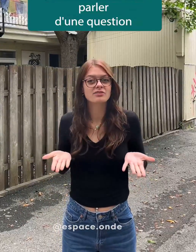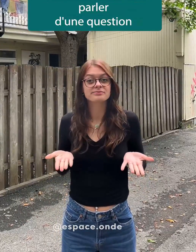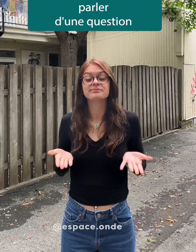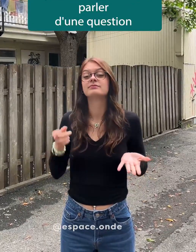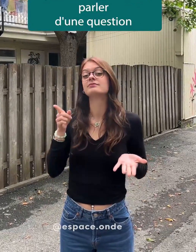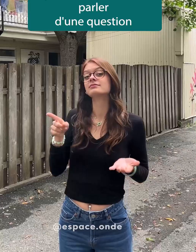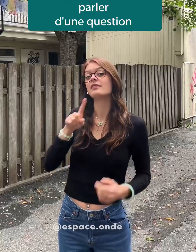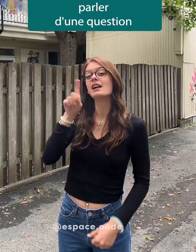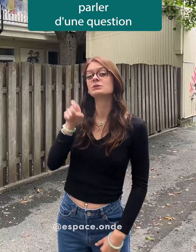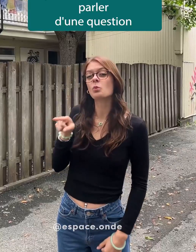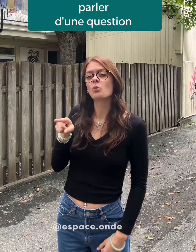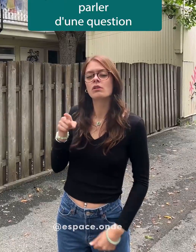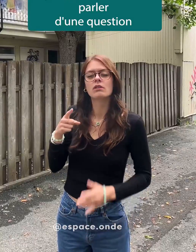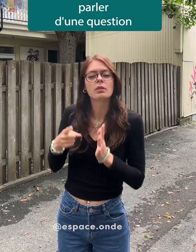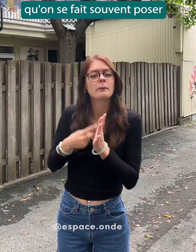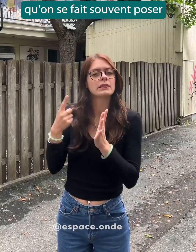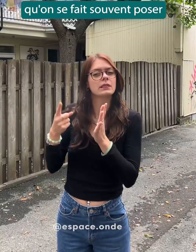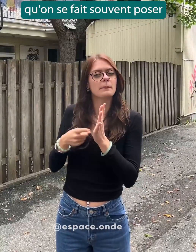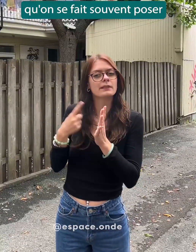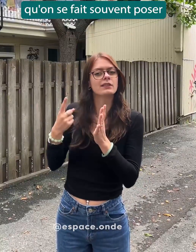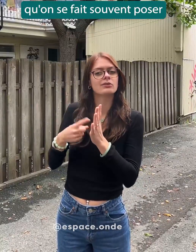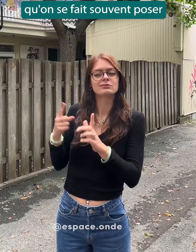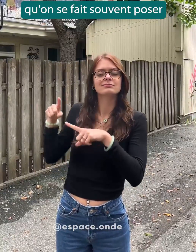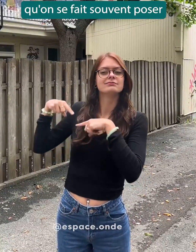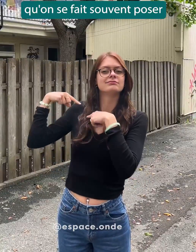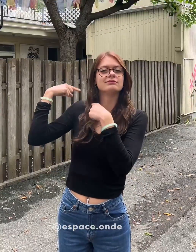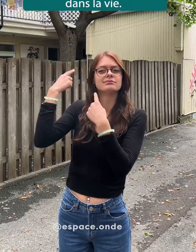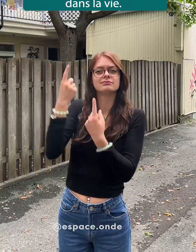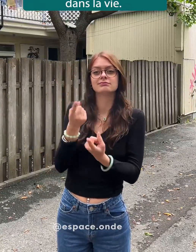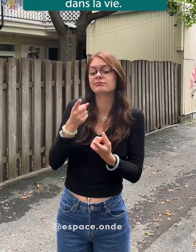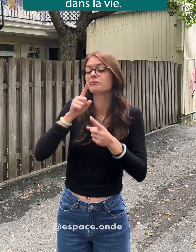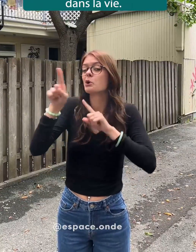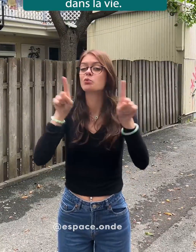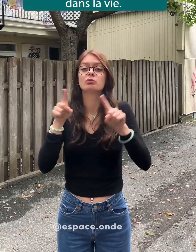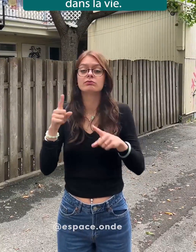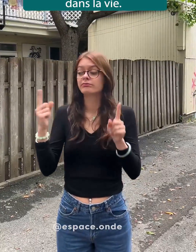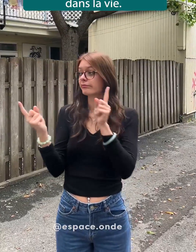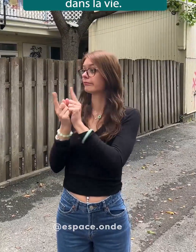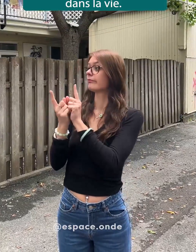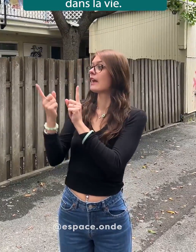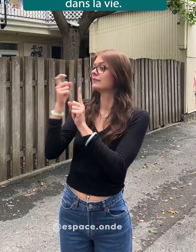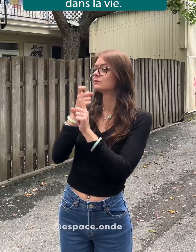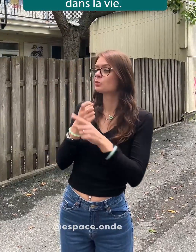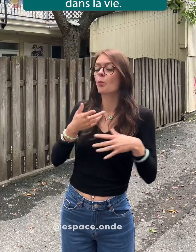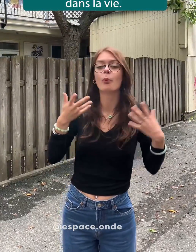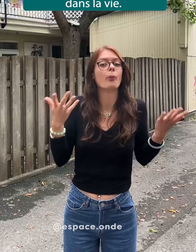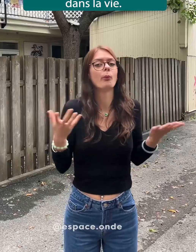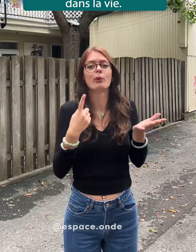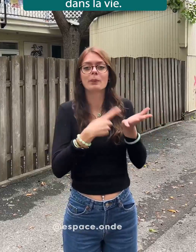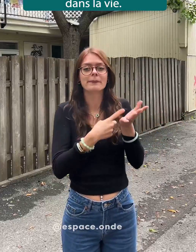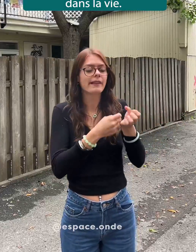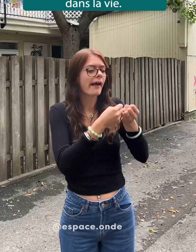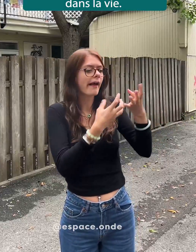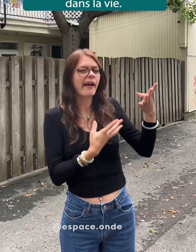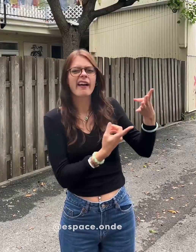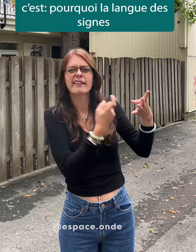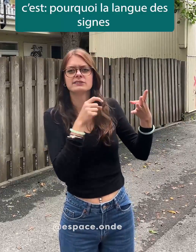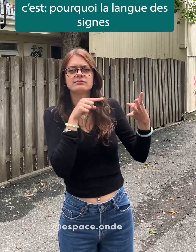Aujourd'hui, je vais vous parler d'une question qu'on se fait souvent poser dans les commentaires ou dans la vie. Cette